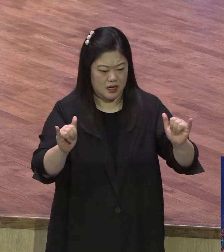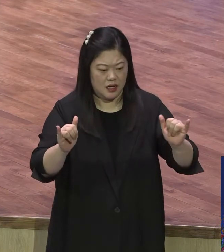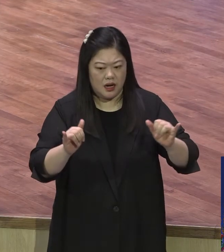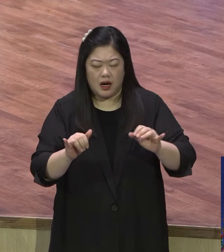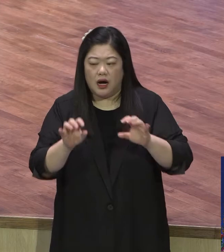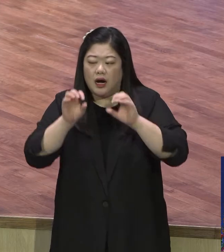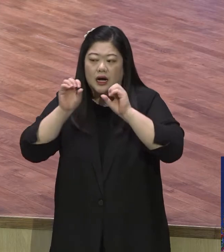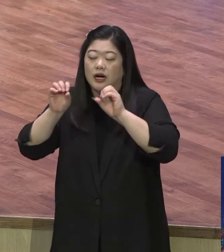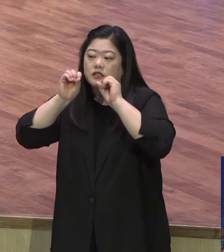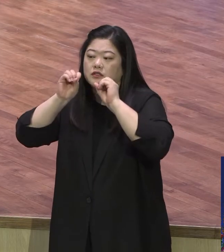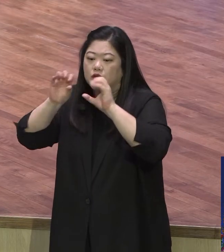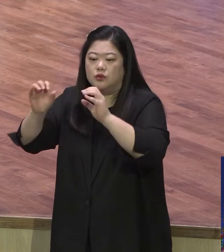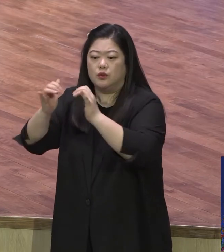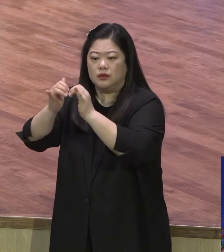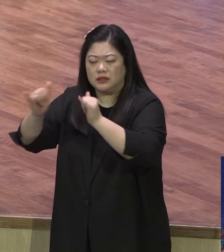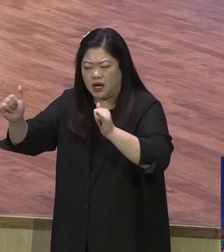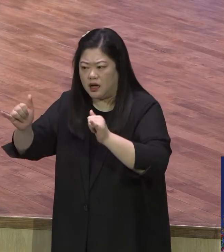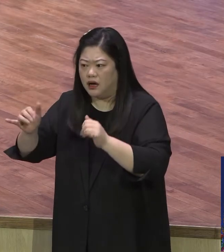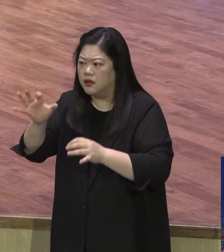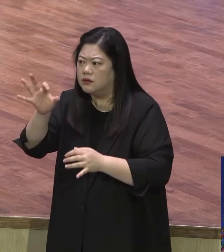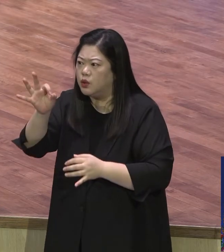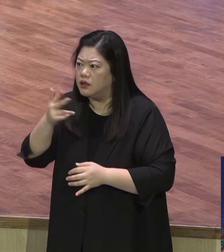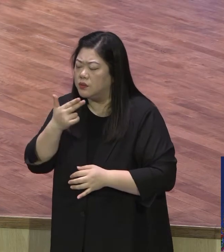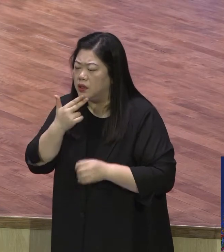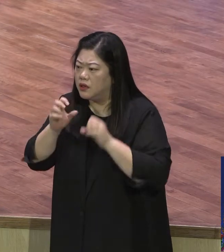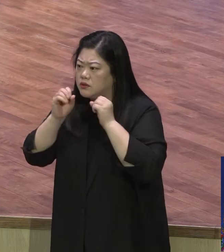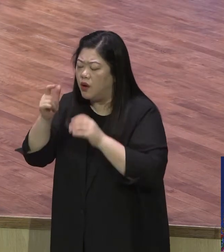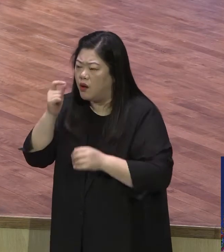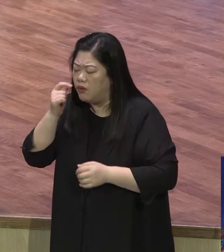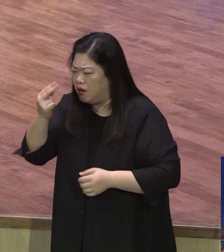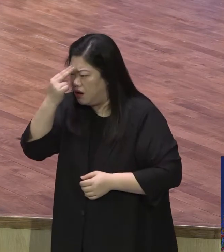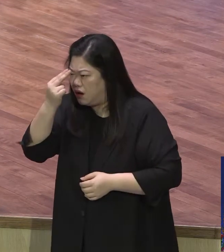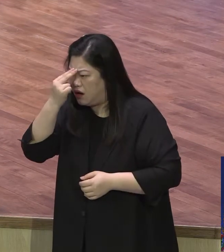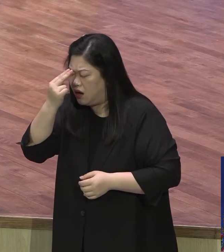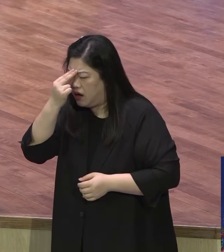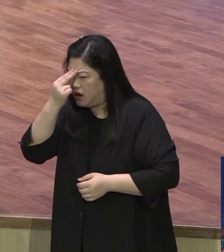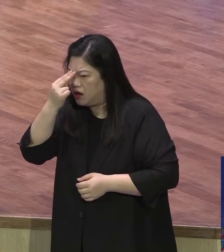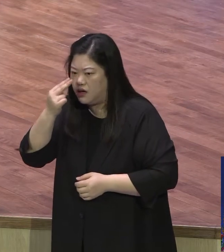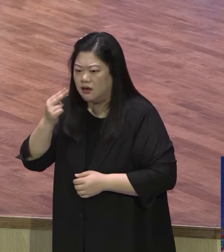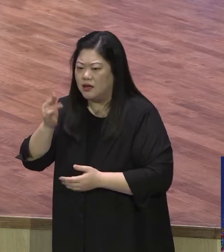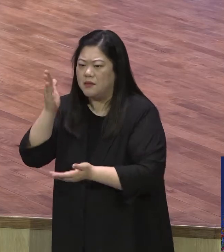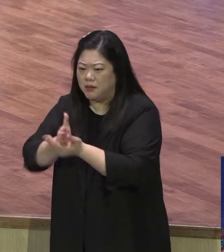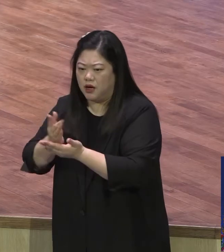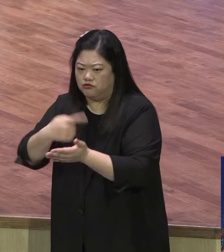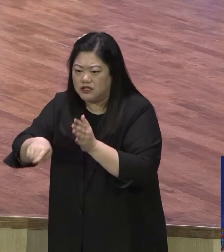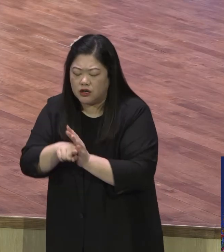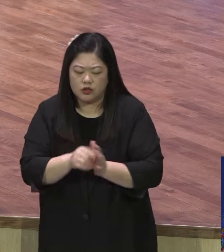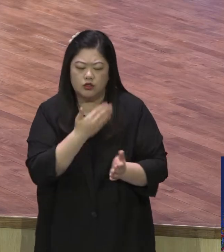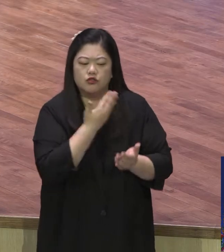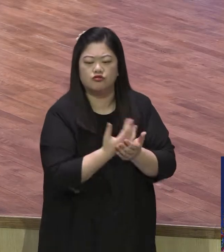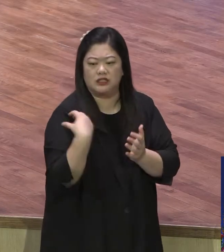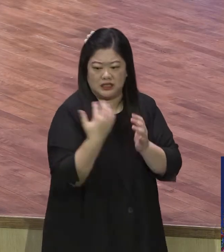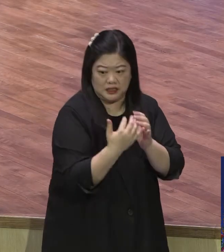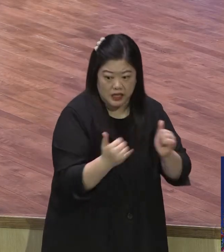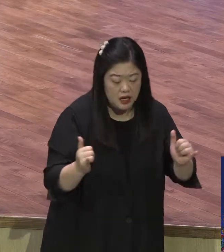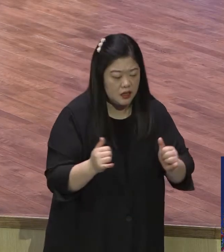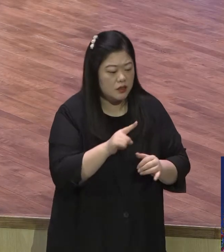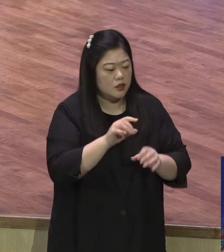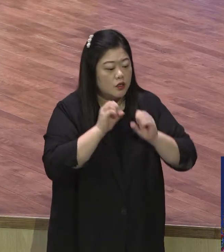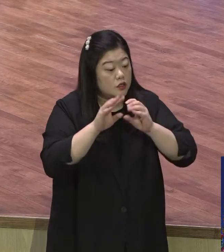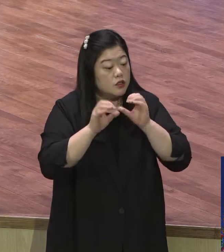완전히 다 책임져라 그 사업을 그 사업해라 우리 전도자들이 우리 전도자들이 세계에 나가 성교할 때 이 부분은 다